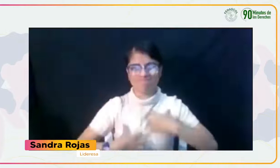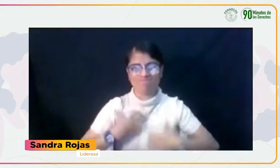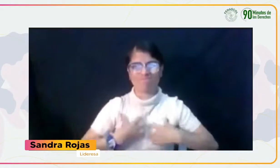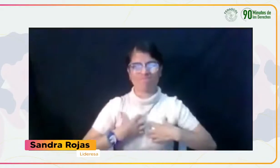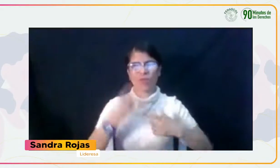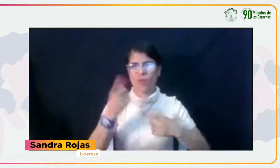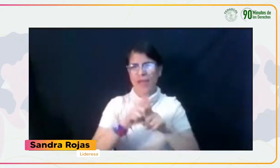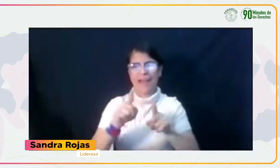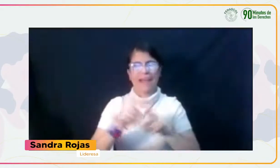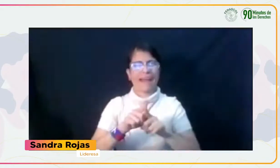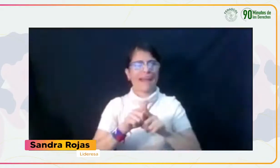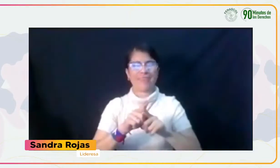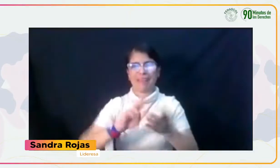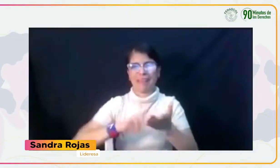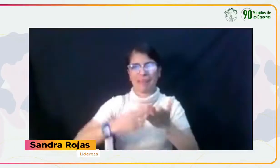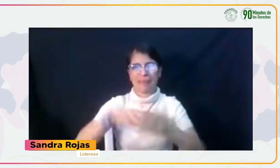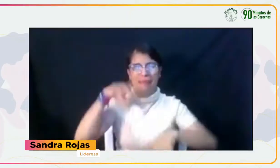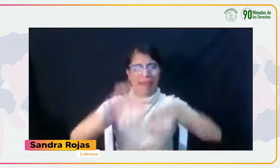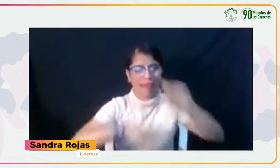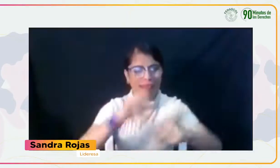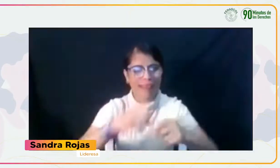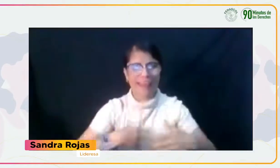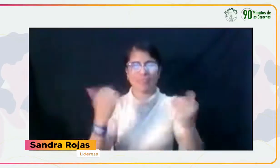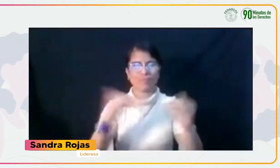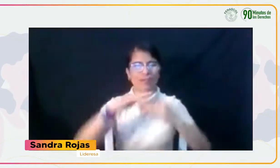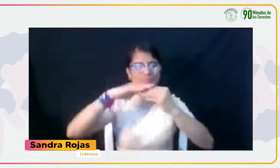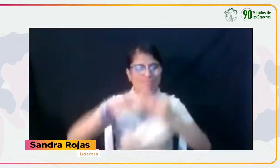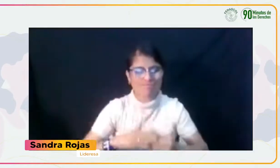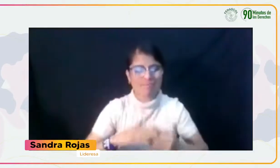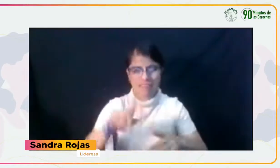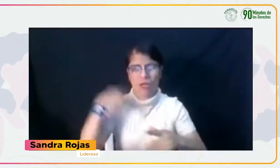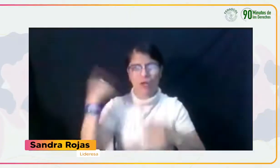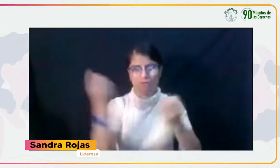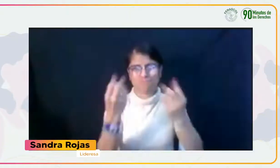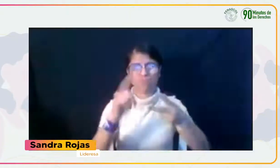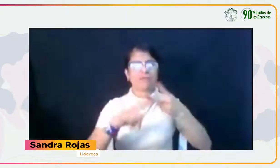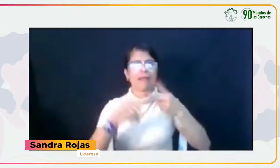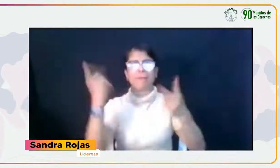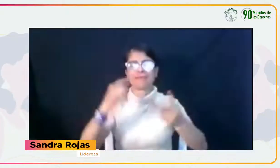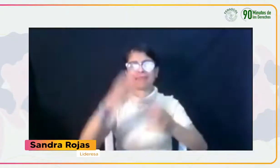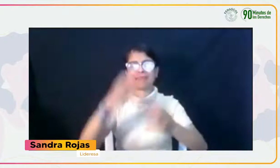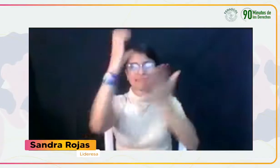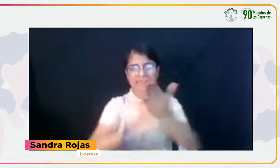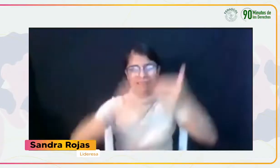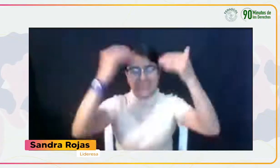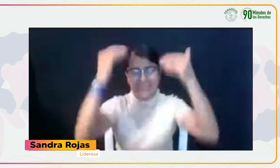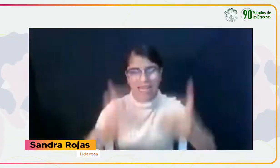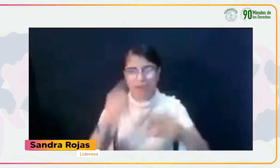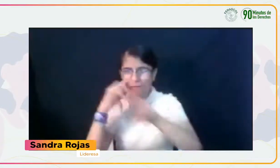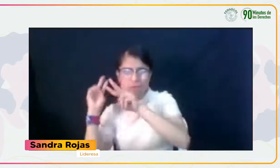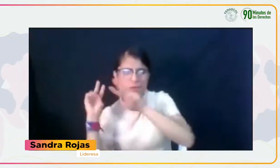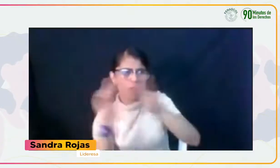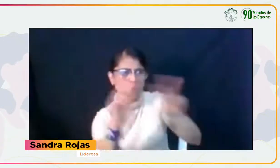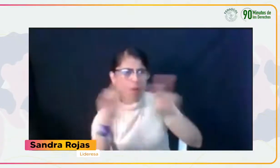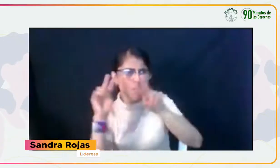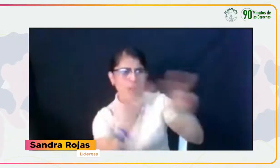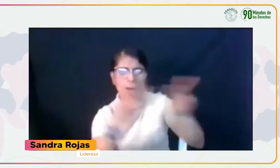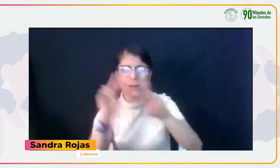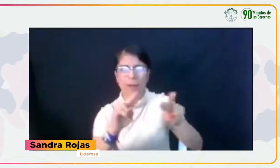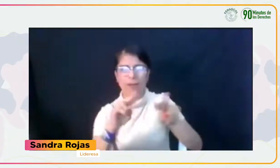estas publicaciones que se realicen también en cuanto a las inquietudes sobre lo que ocurre en el servicio de